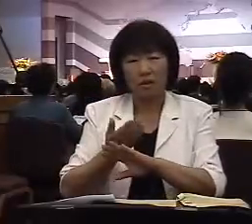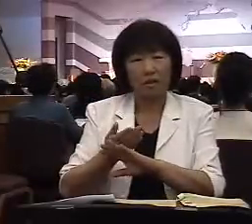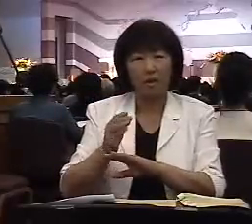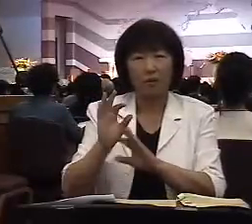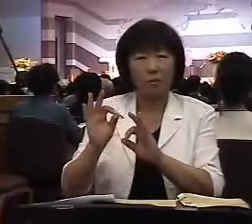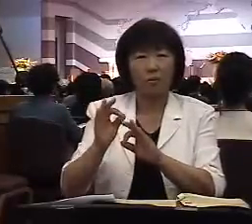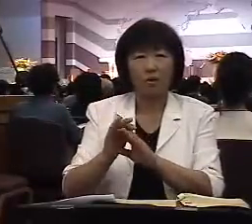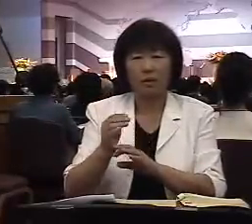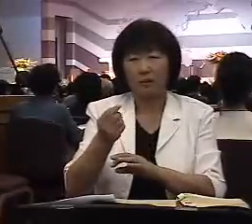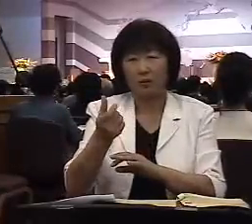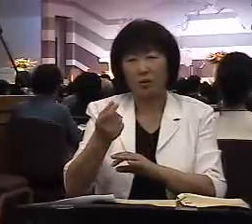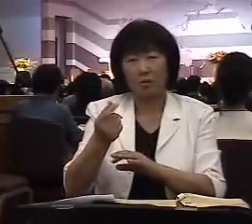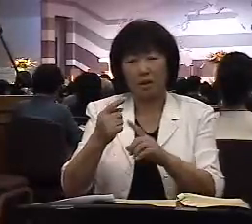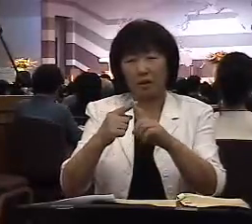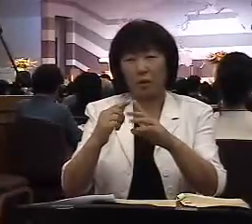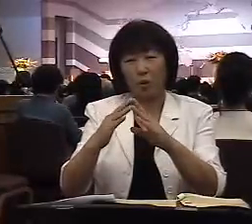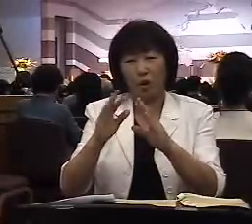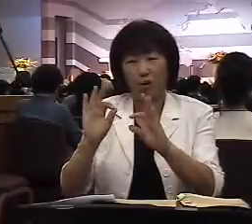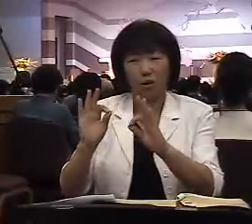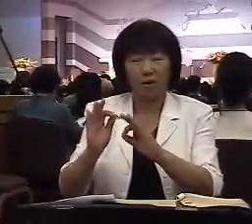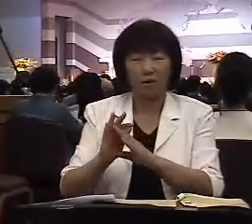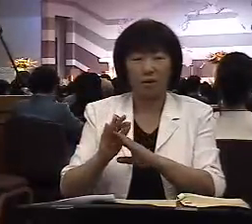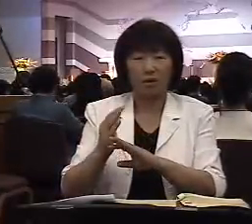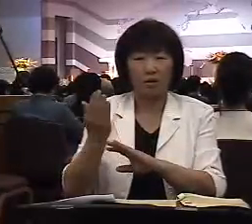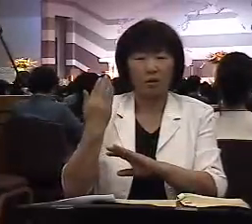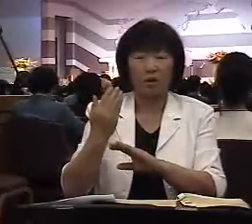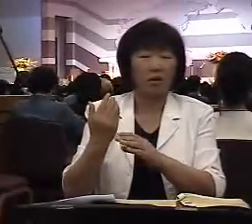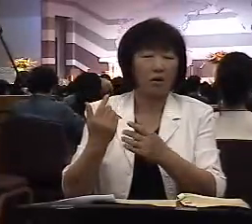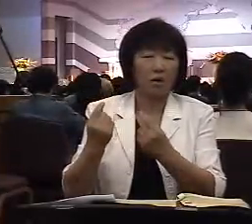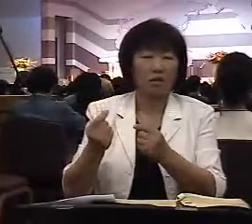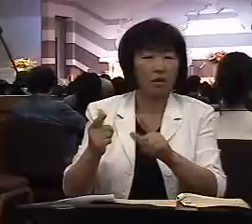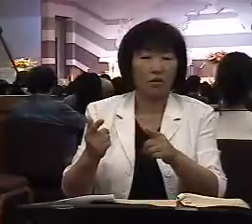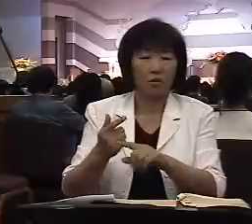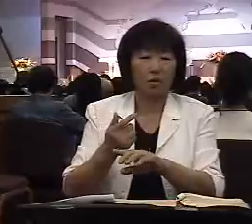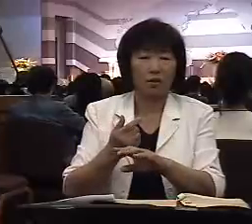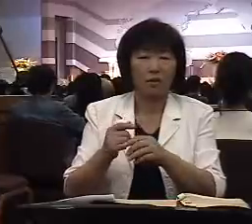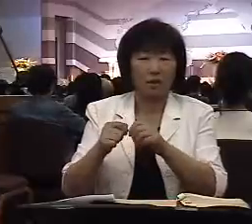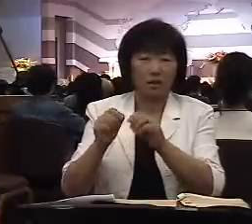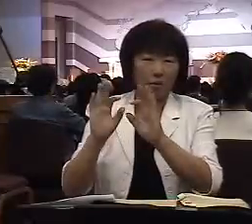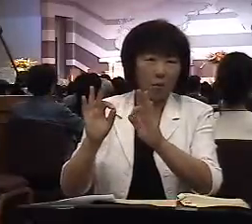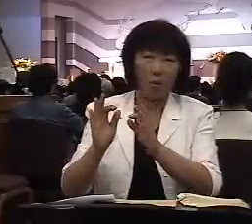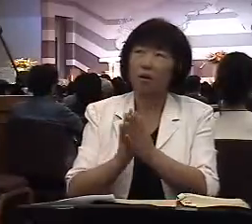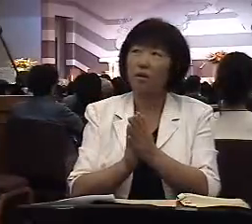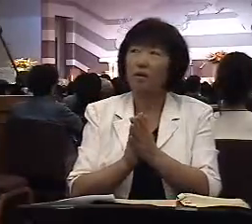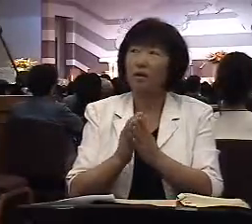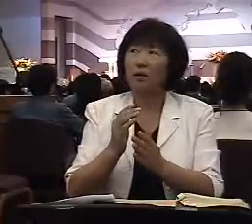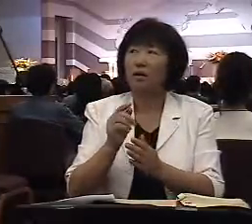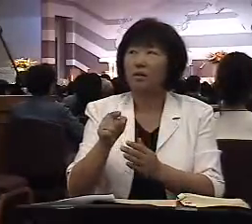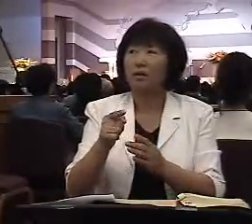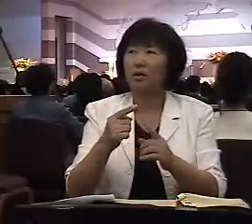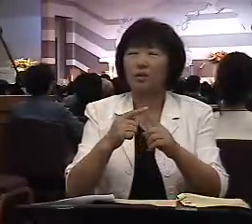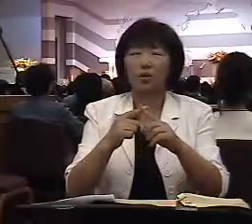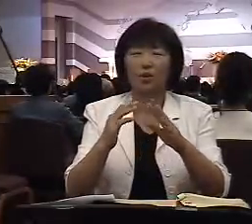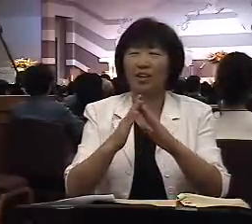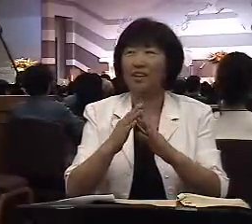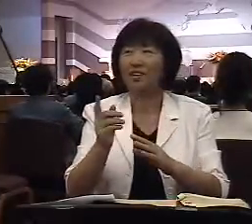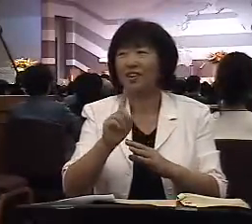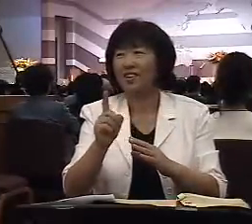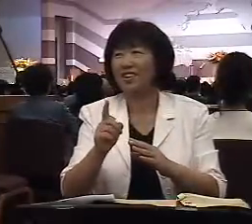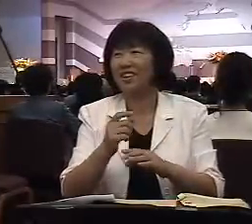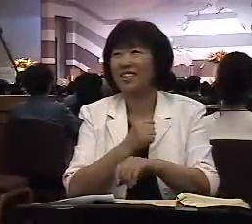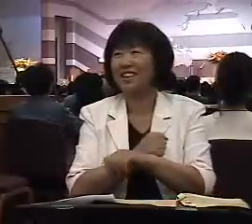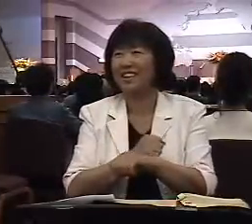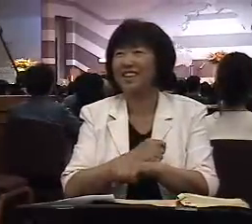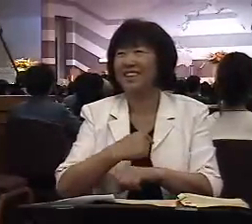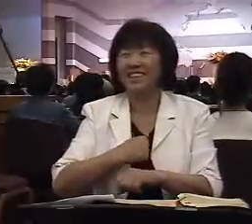보여요. 아무리 작은 교회라도 그 자체 빌딩을 소유하고 있는 교회를 보면 야, 저 교회는 어떻게 해서 저렇게